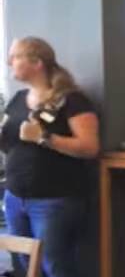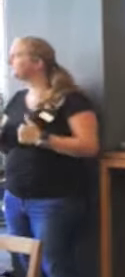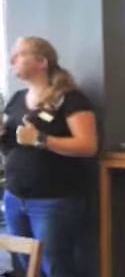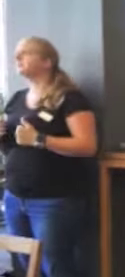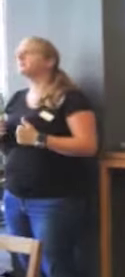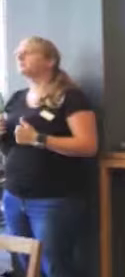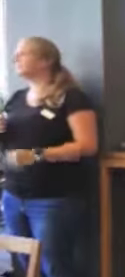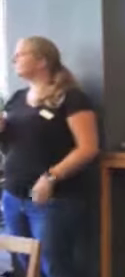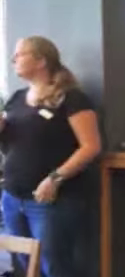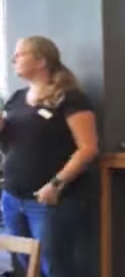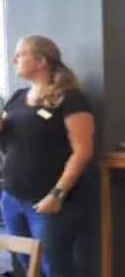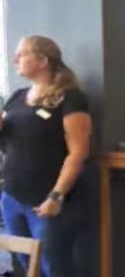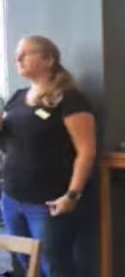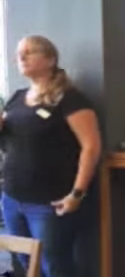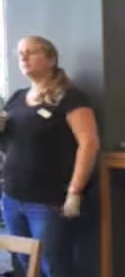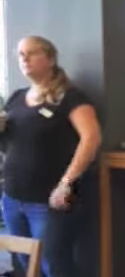har en